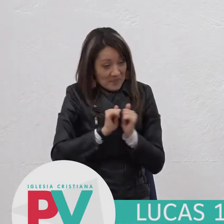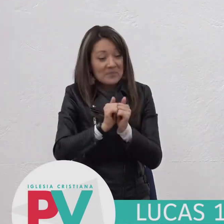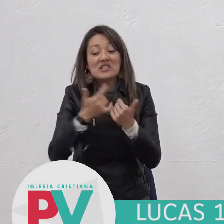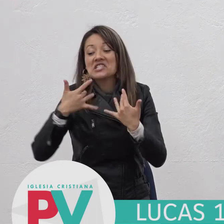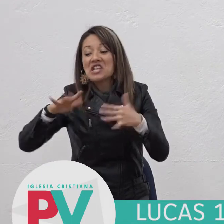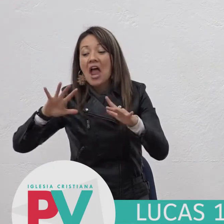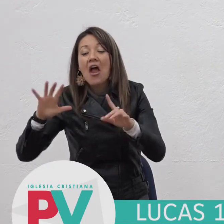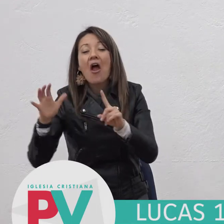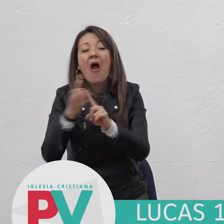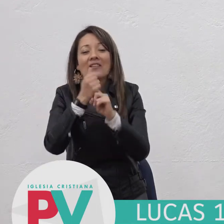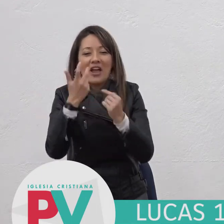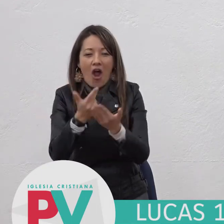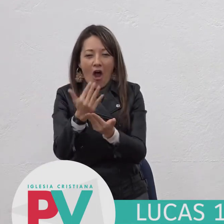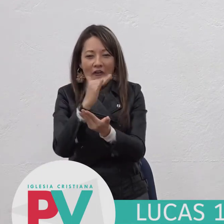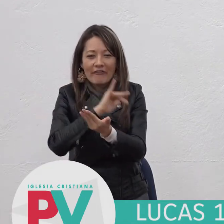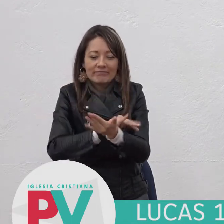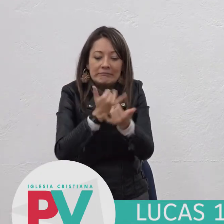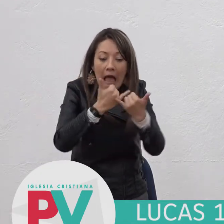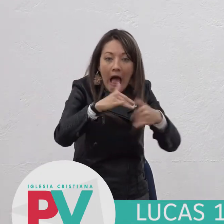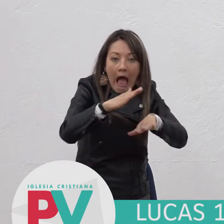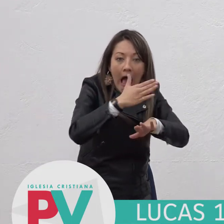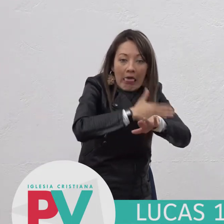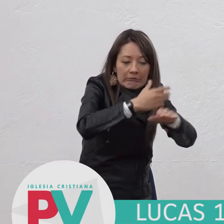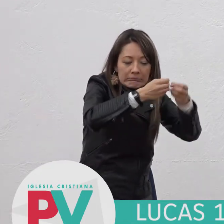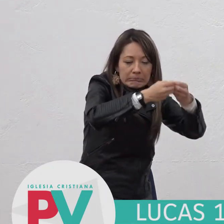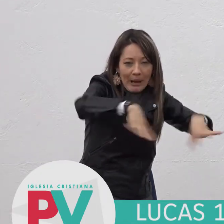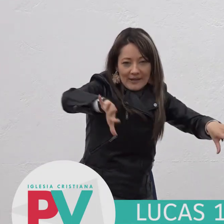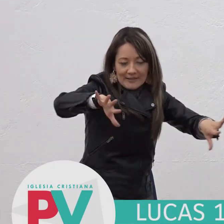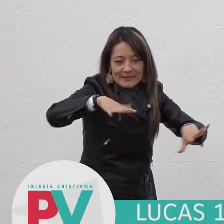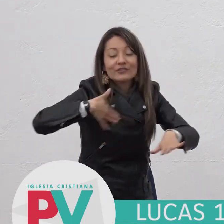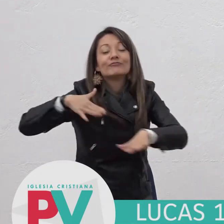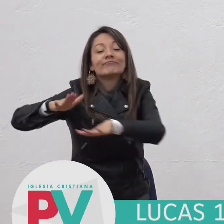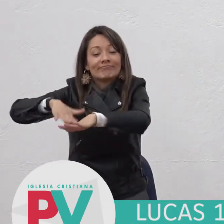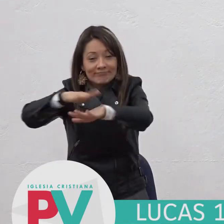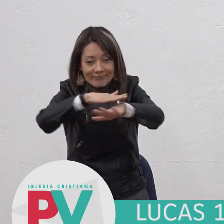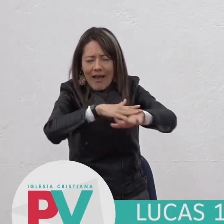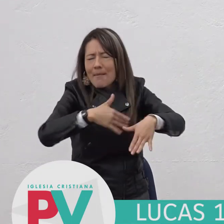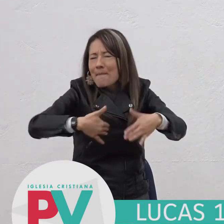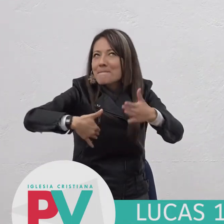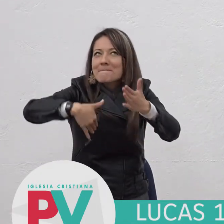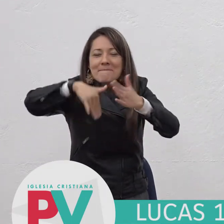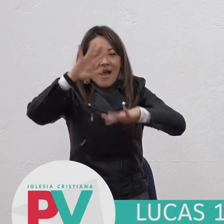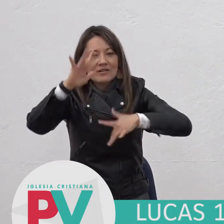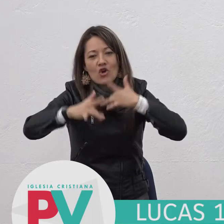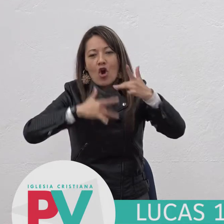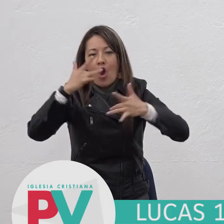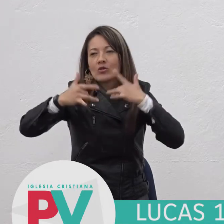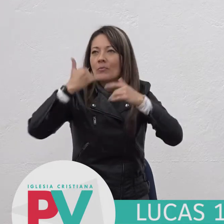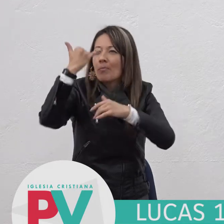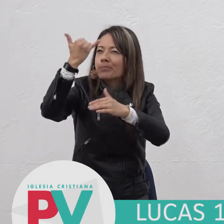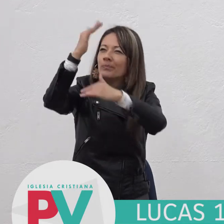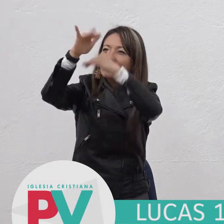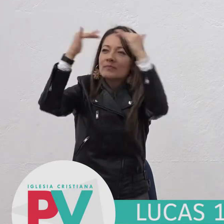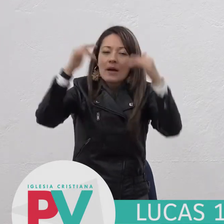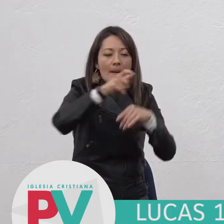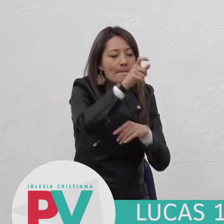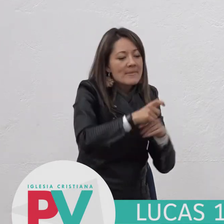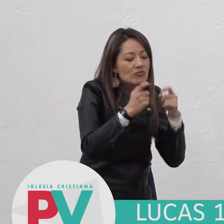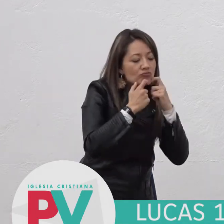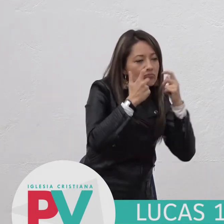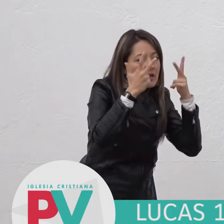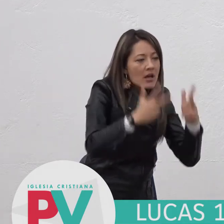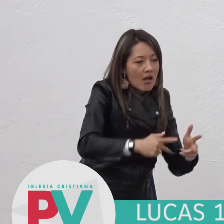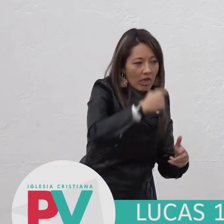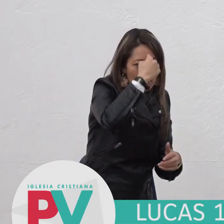oveja que se había perdido. Os digo que así habrá más gozo en el cielo por un pecador que se arrepiente